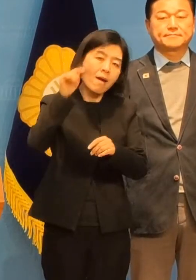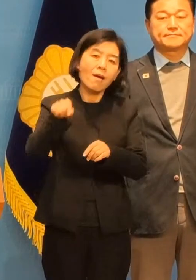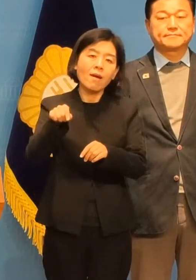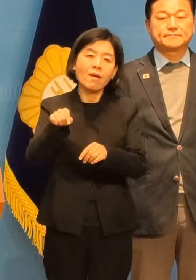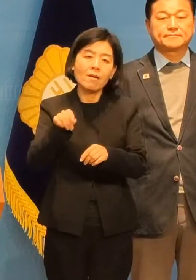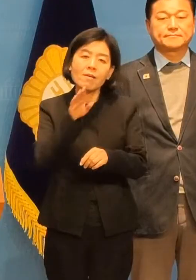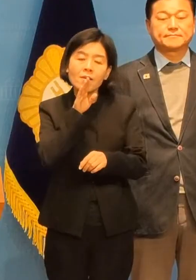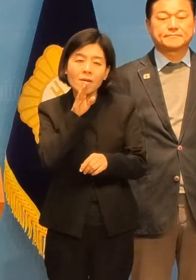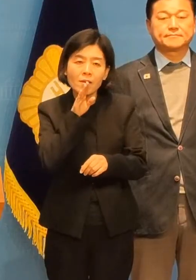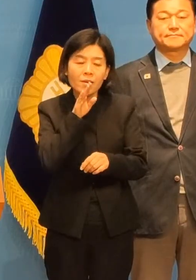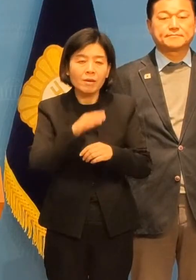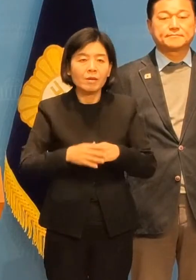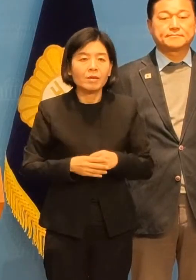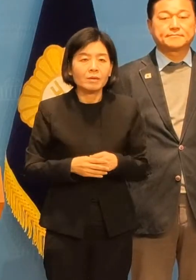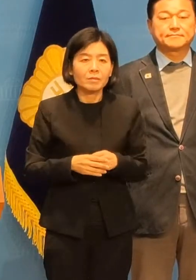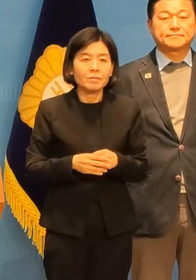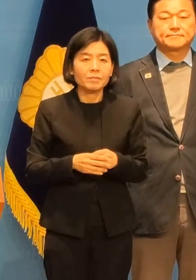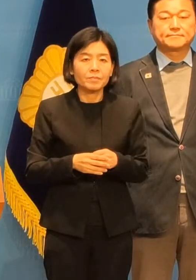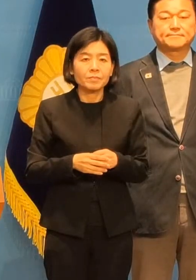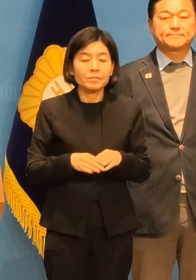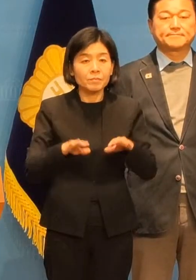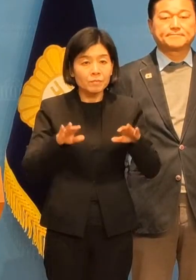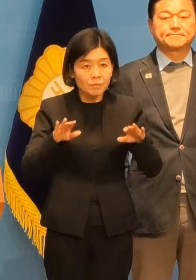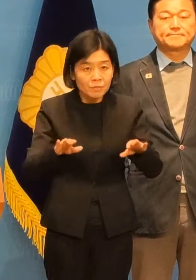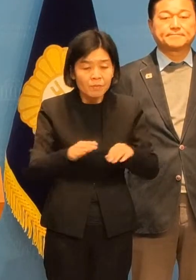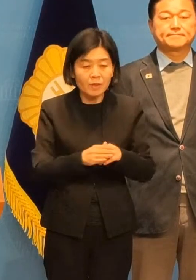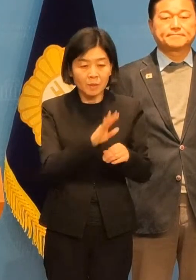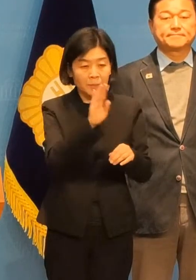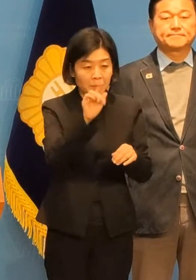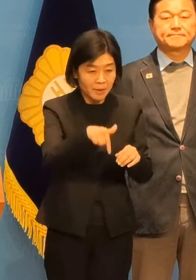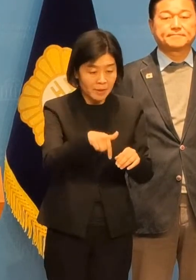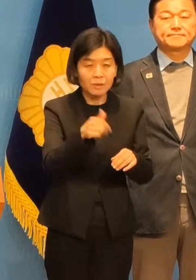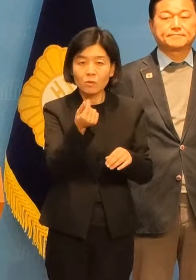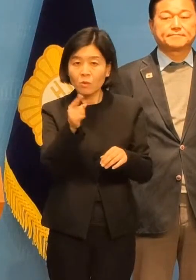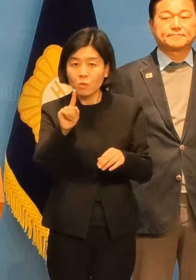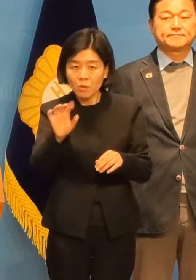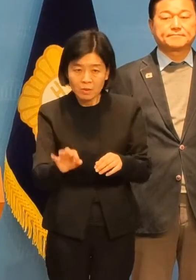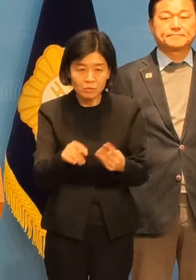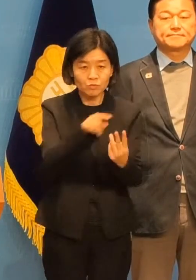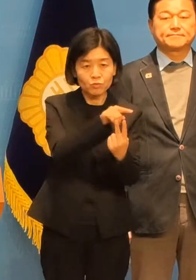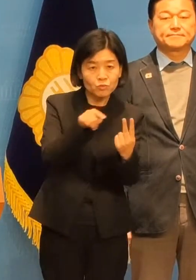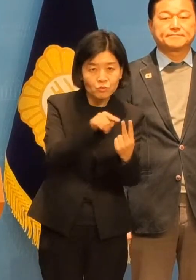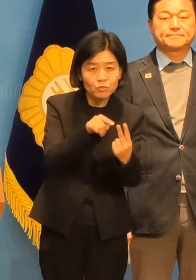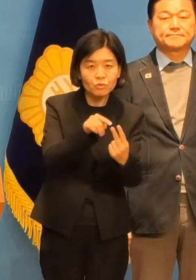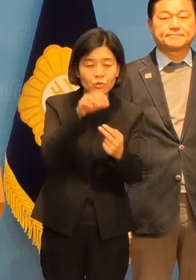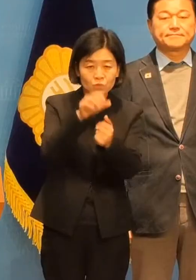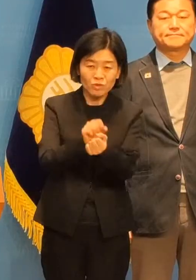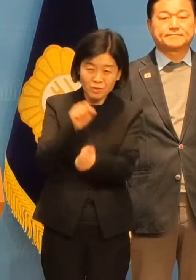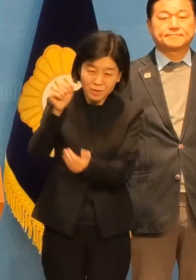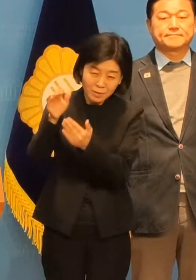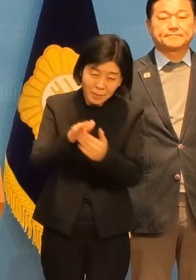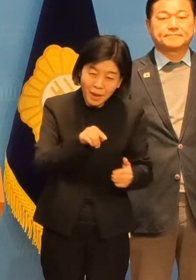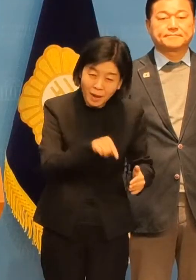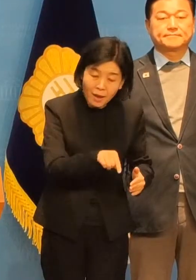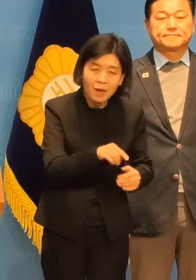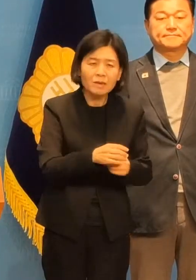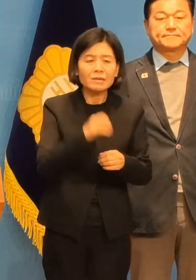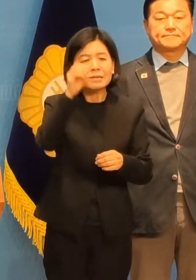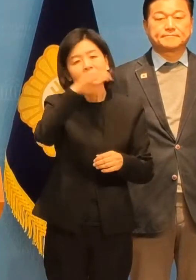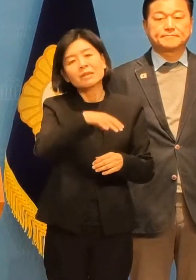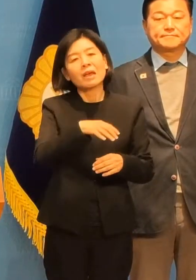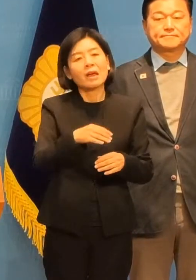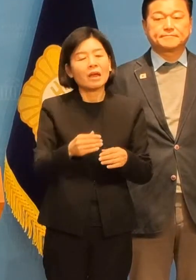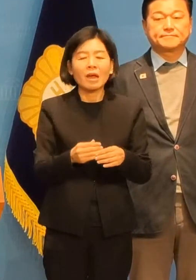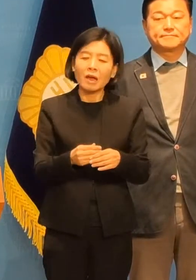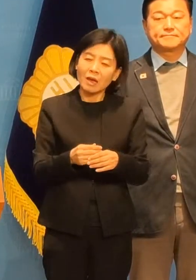저희들은 이렇게 보고 있습니다. 그래서 이번에 박성재와 황교안의 구속영장 기각은 단순한 사건이